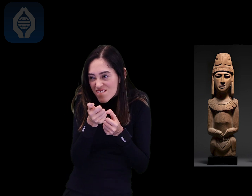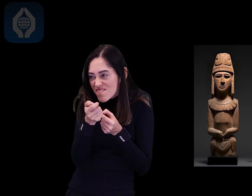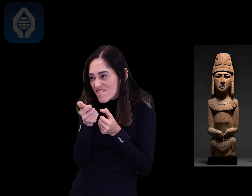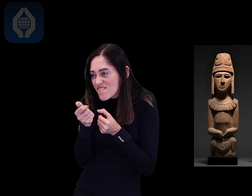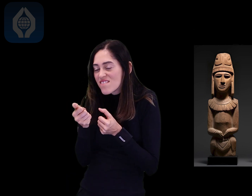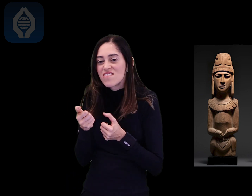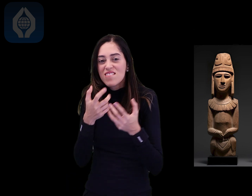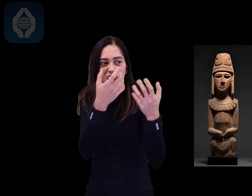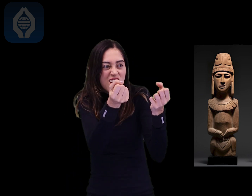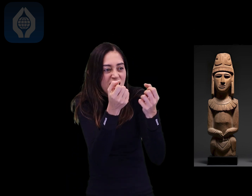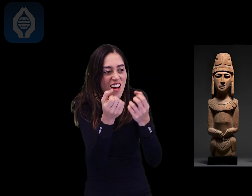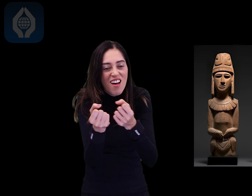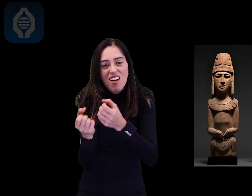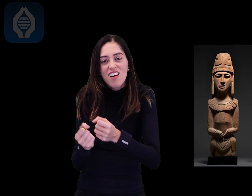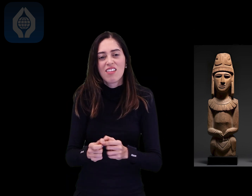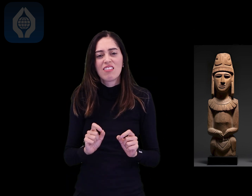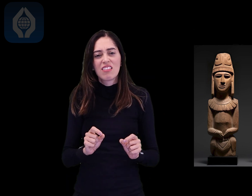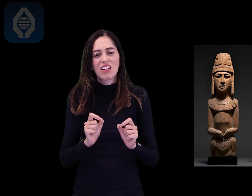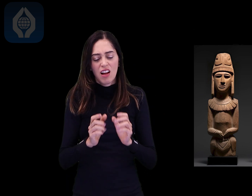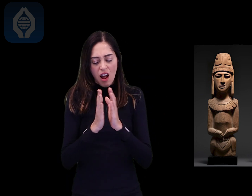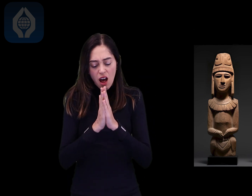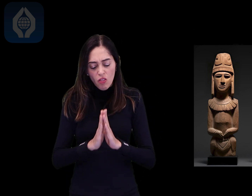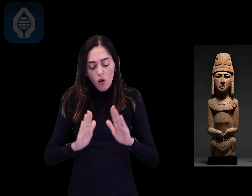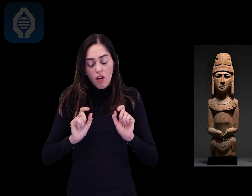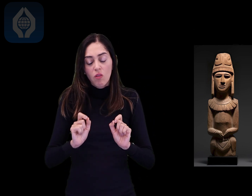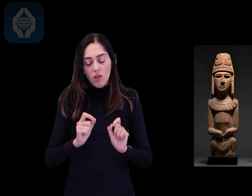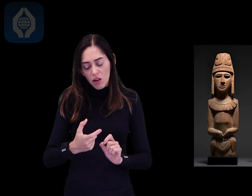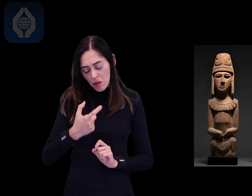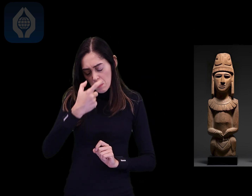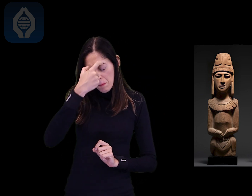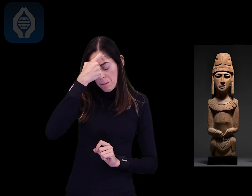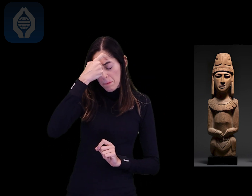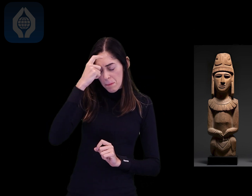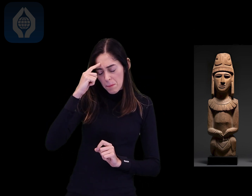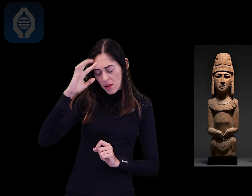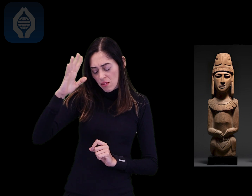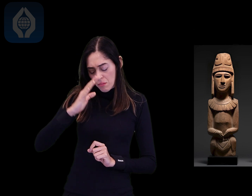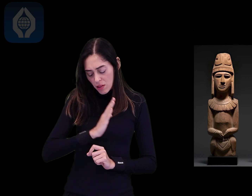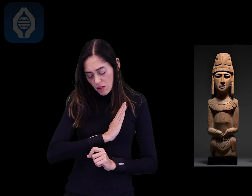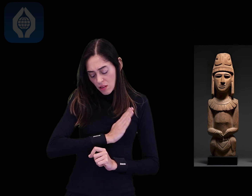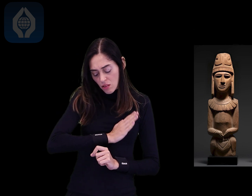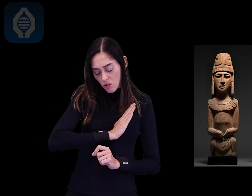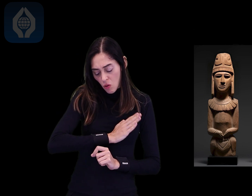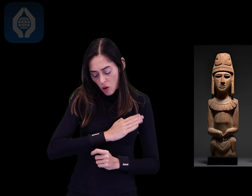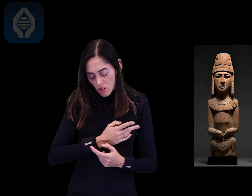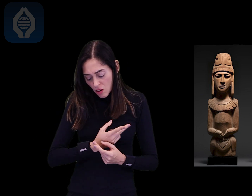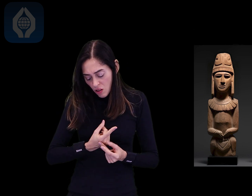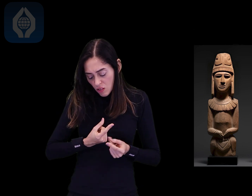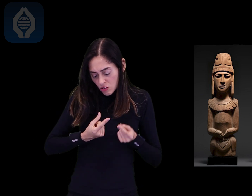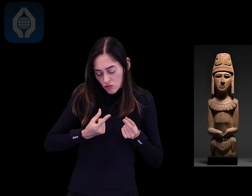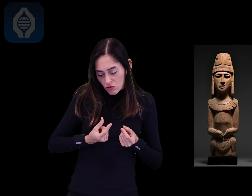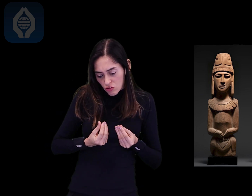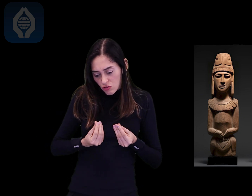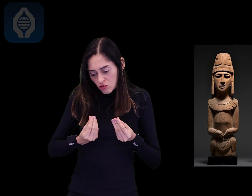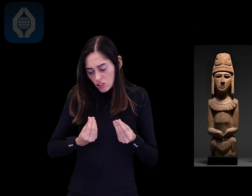ver com dar nossos pensamentos, nosso coração, nossos recursos e até nossa própria vida